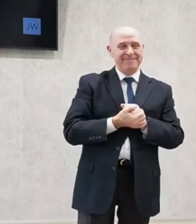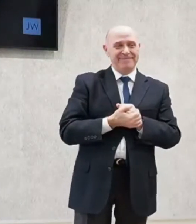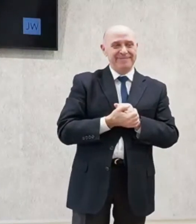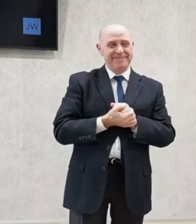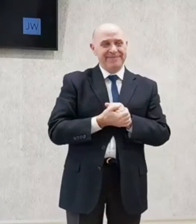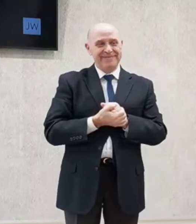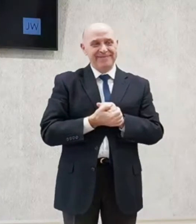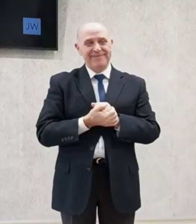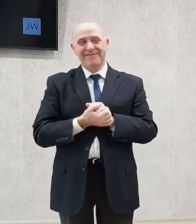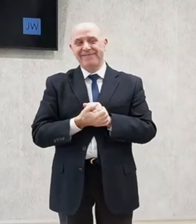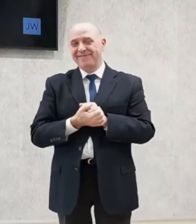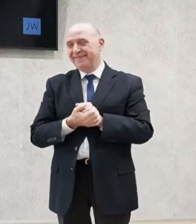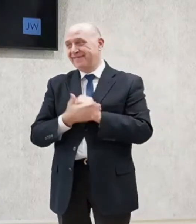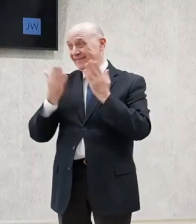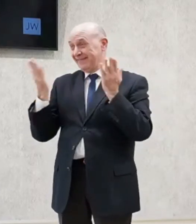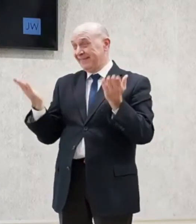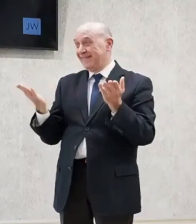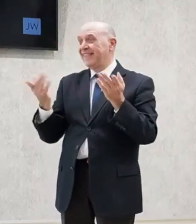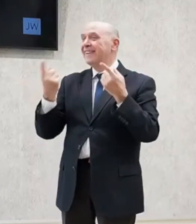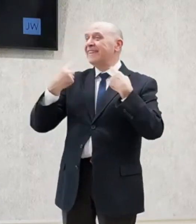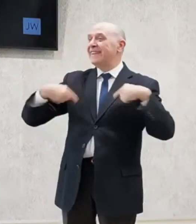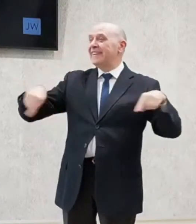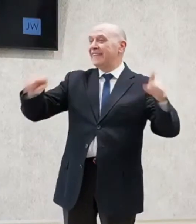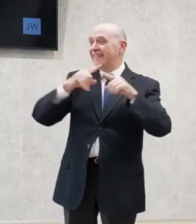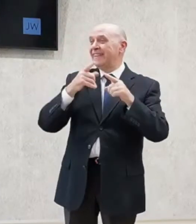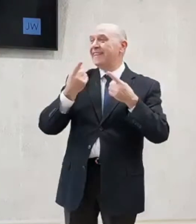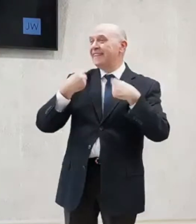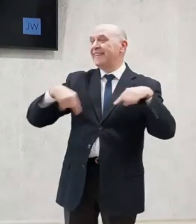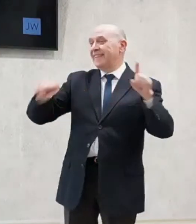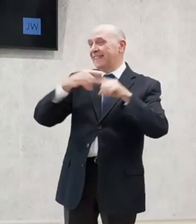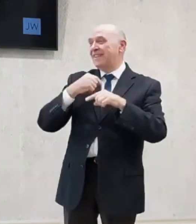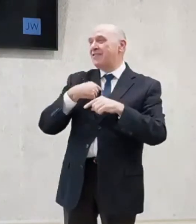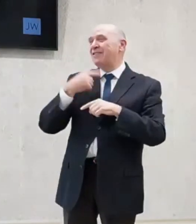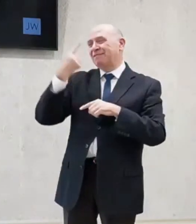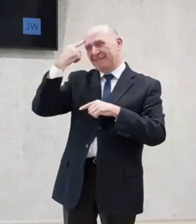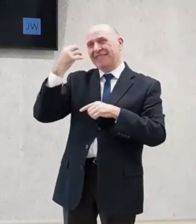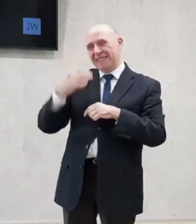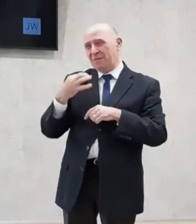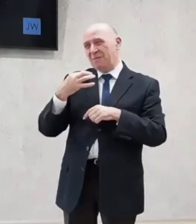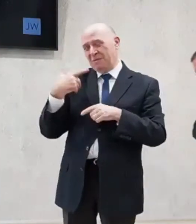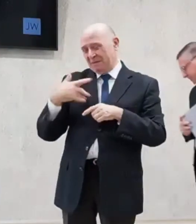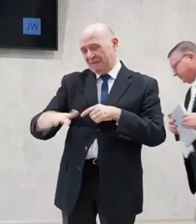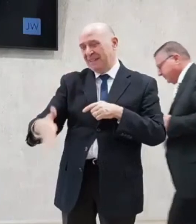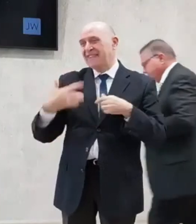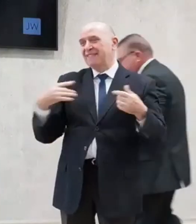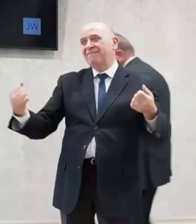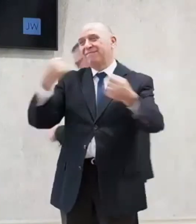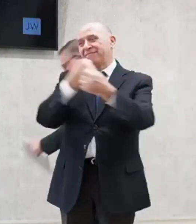E noi siamo sicuri che presto Mattia potrei riabbracciare tua nonna